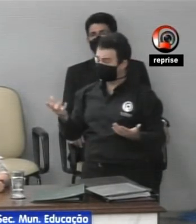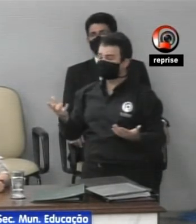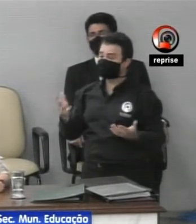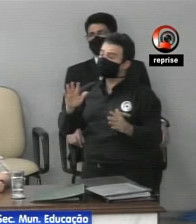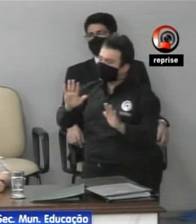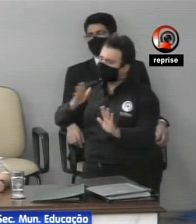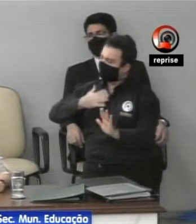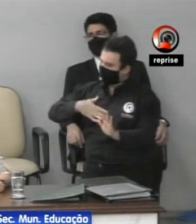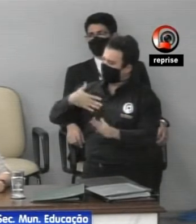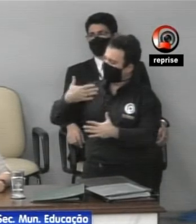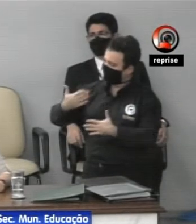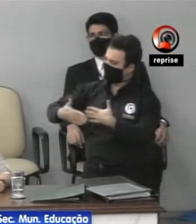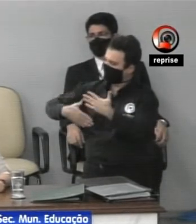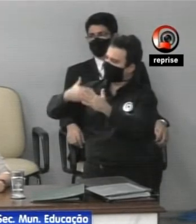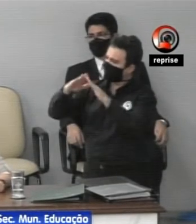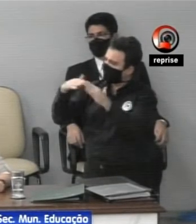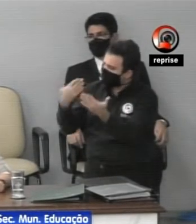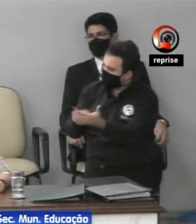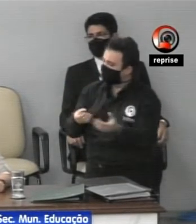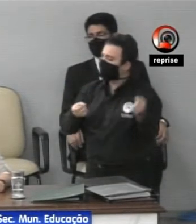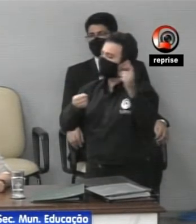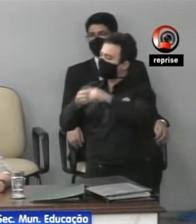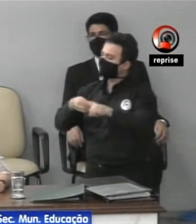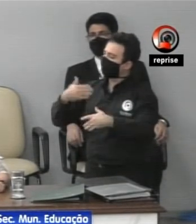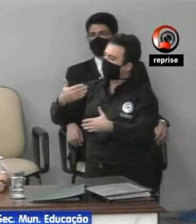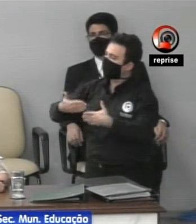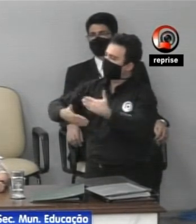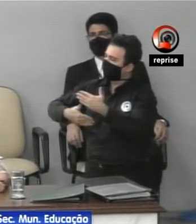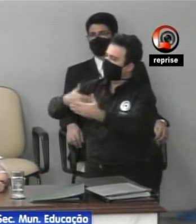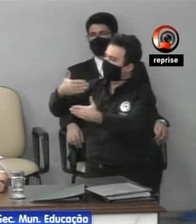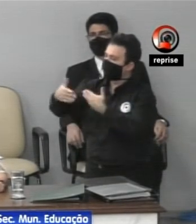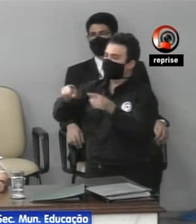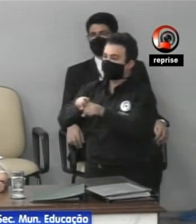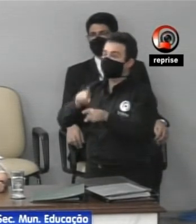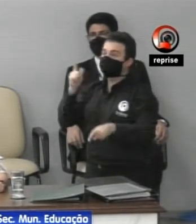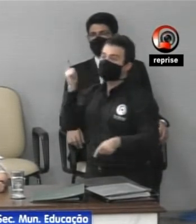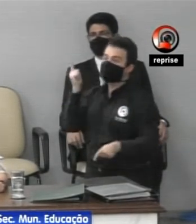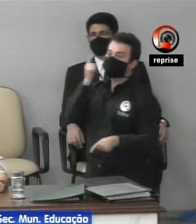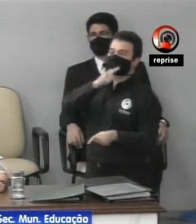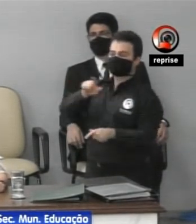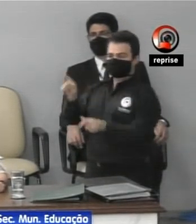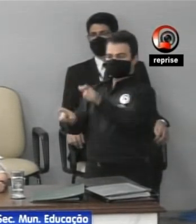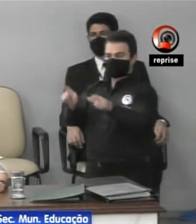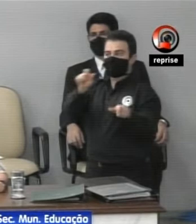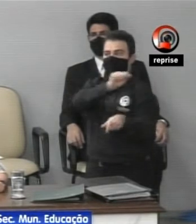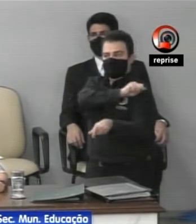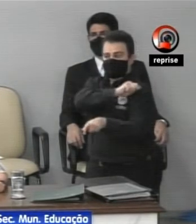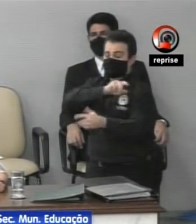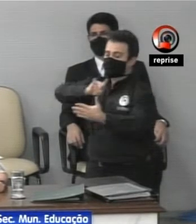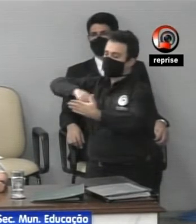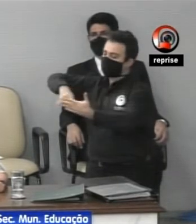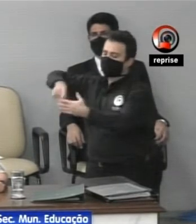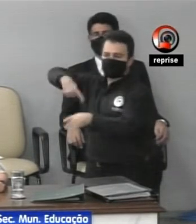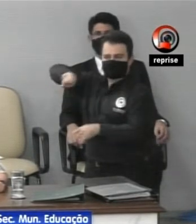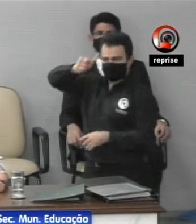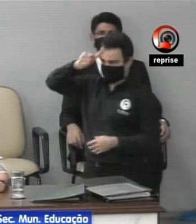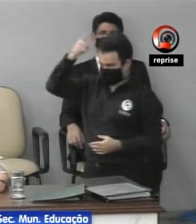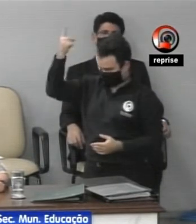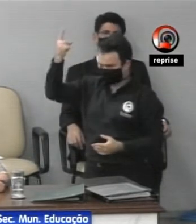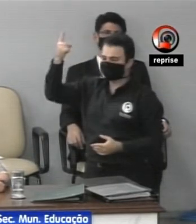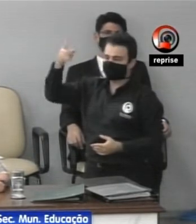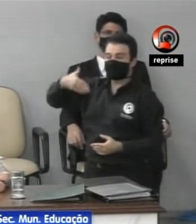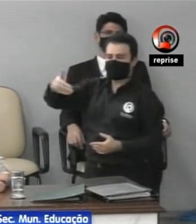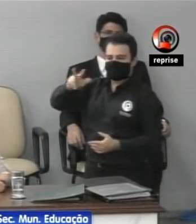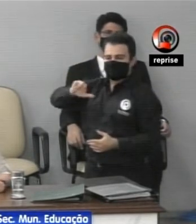segura, gradual e também eficiente, a partir do documento que nós vamos elaborar agora, que